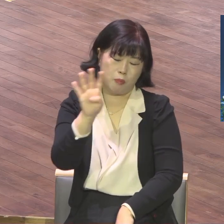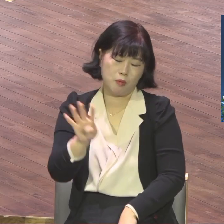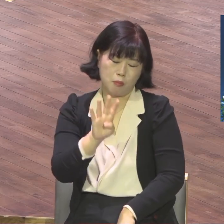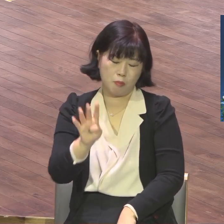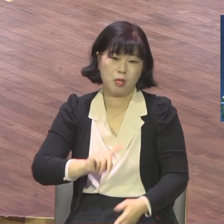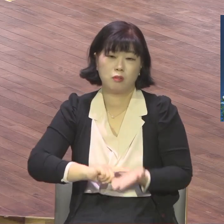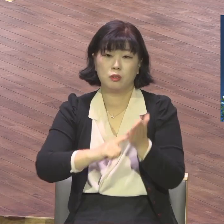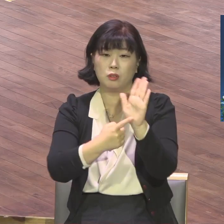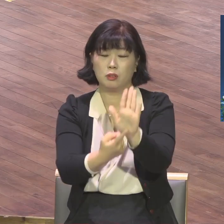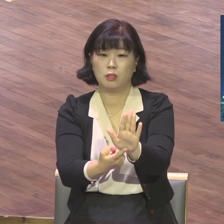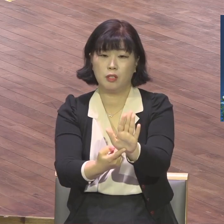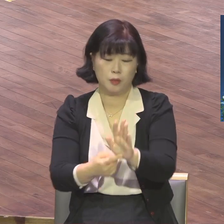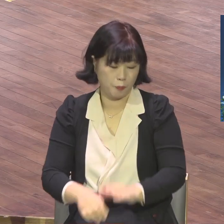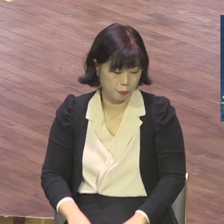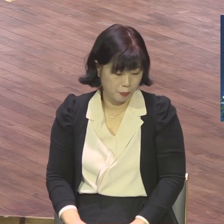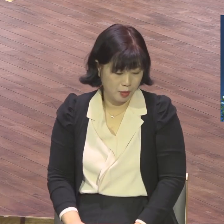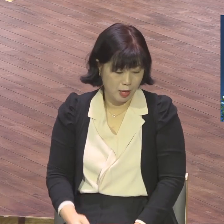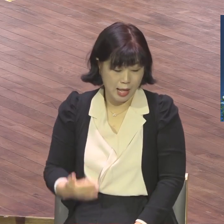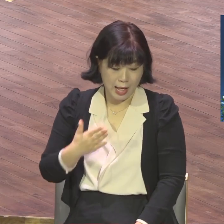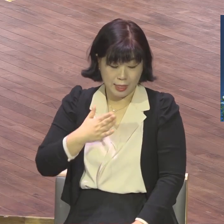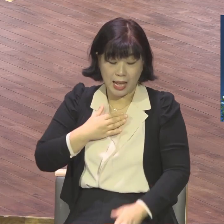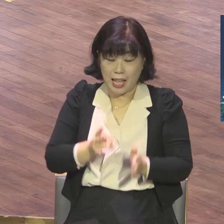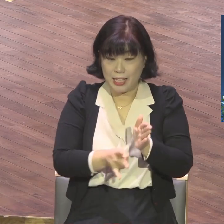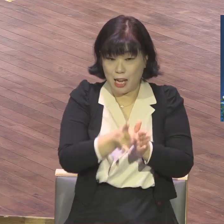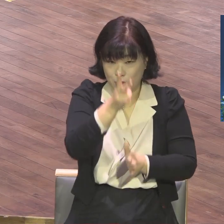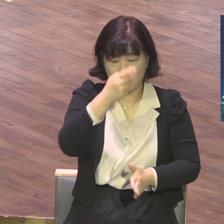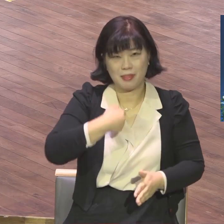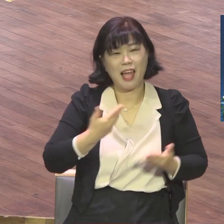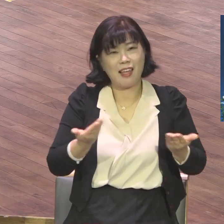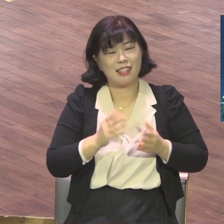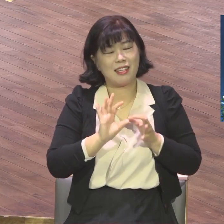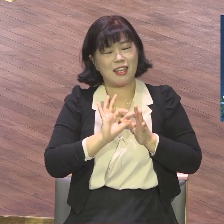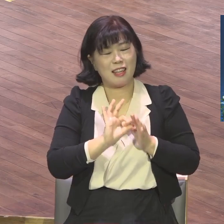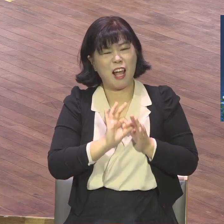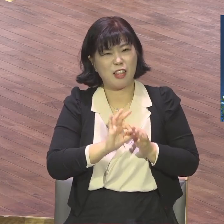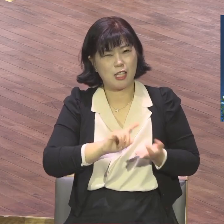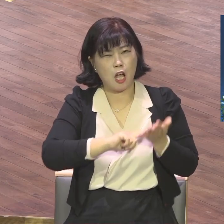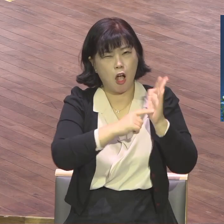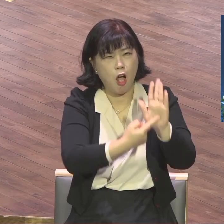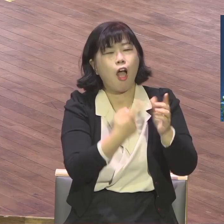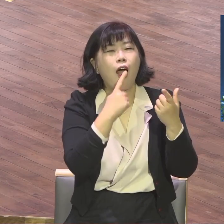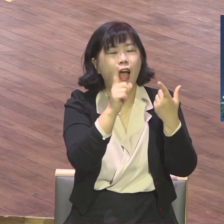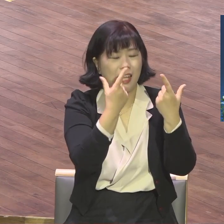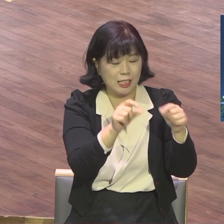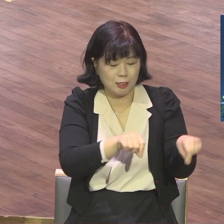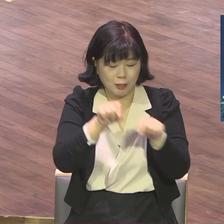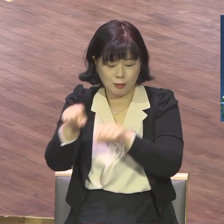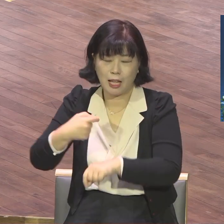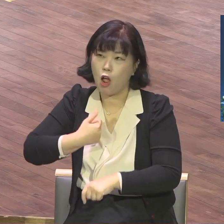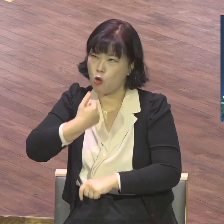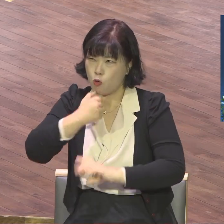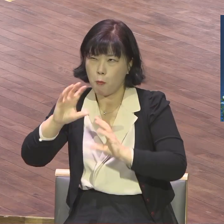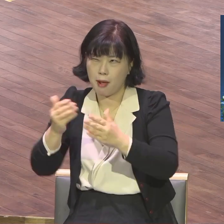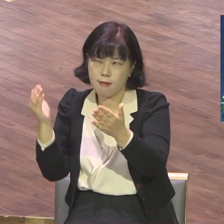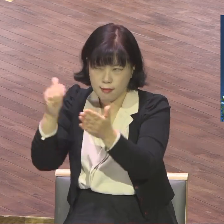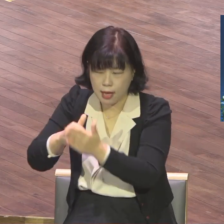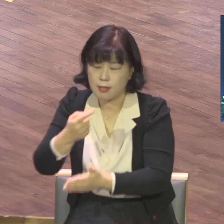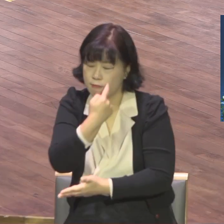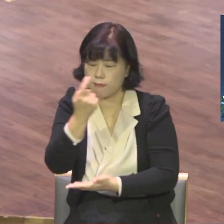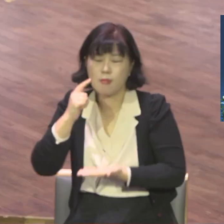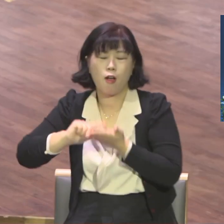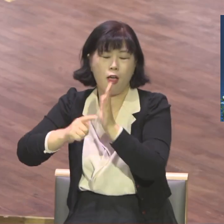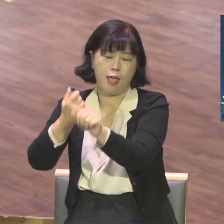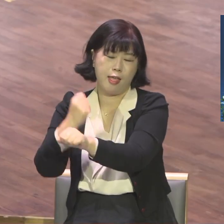같이 로마에서도 전하여야 하리라. 그리고 바울아 두려워하지 말라. 네가 가이사 앞에 서야